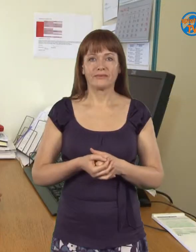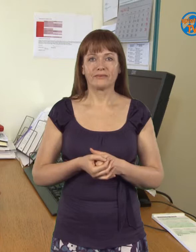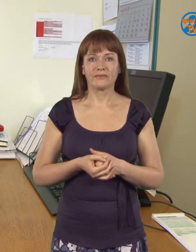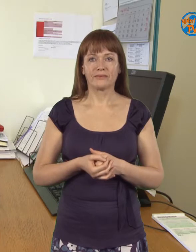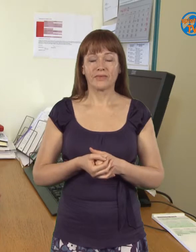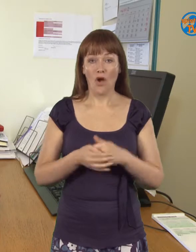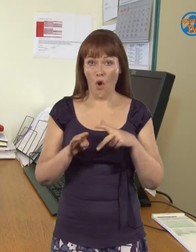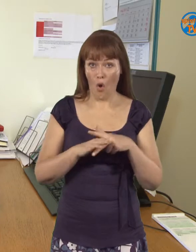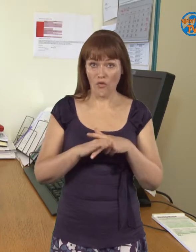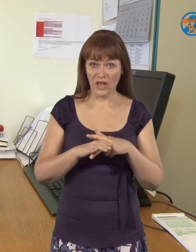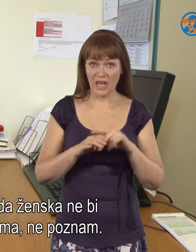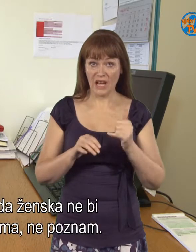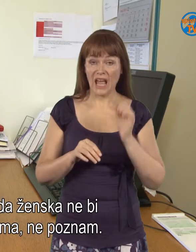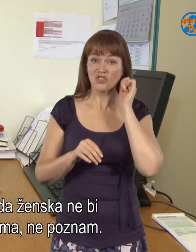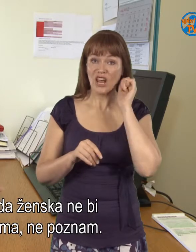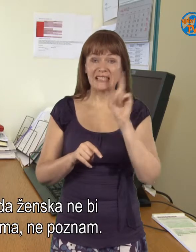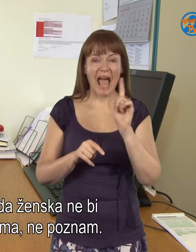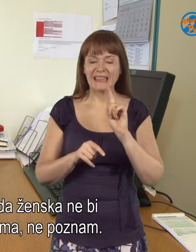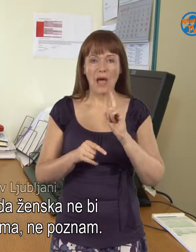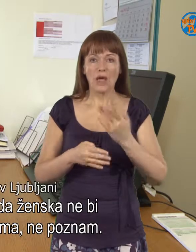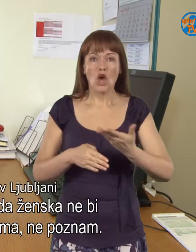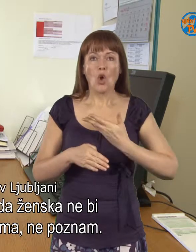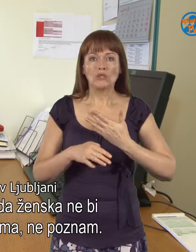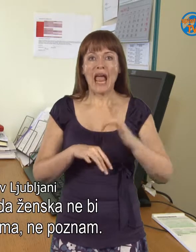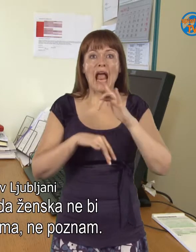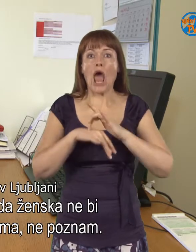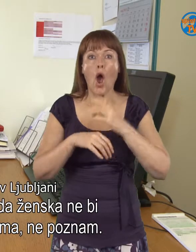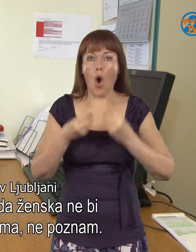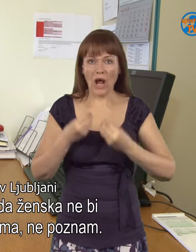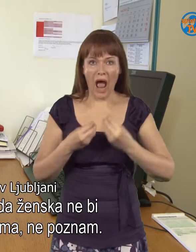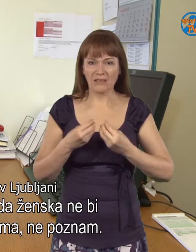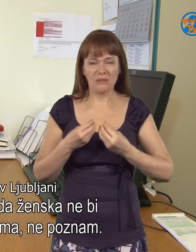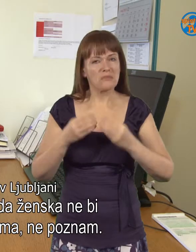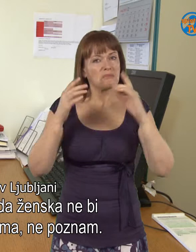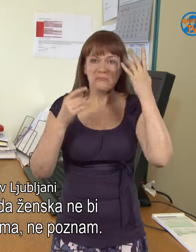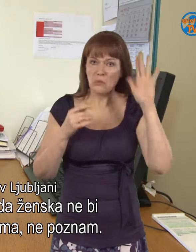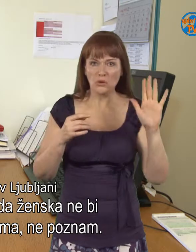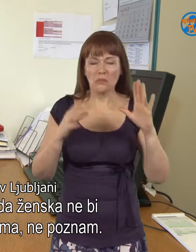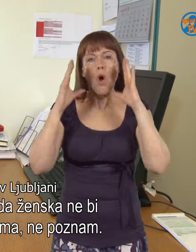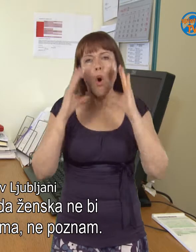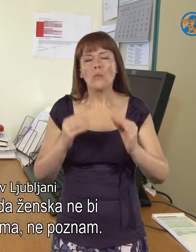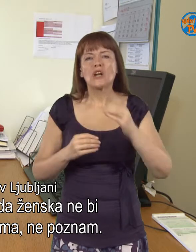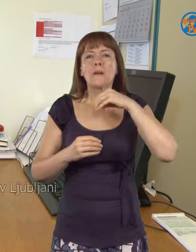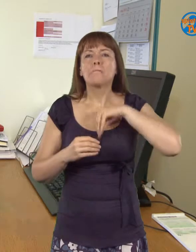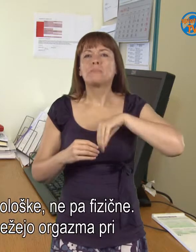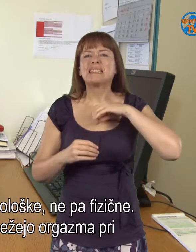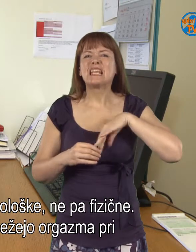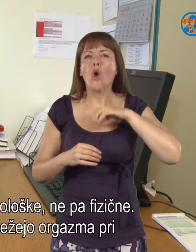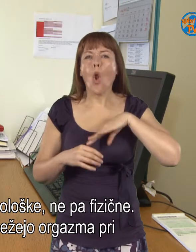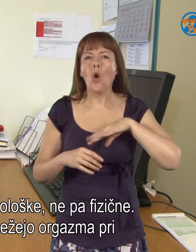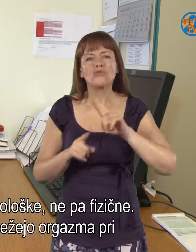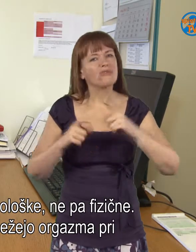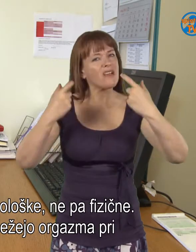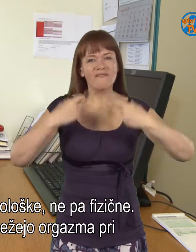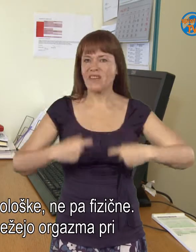Ovir, da ženska ne bi dosegla orgazma, ne poznam. Navadno so te psihološke, ne pa